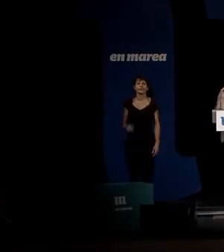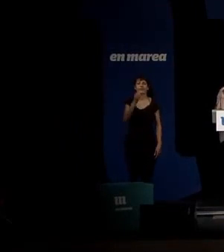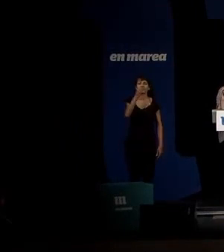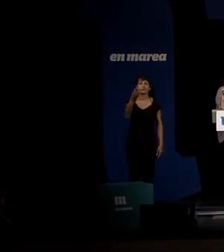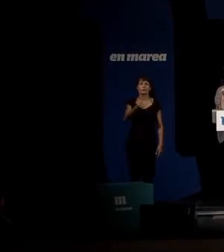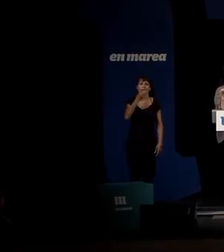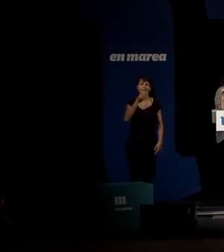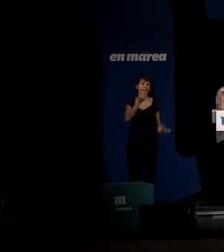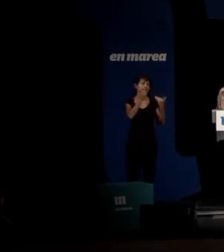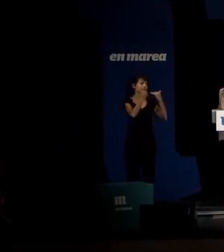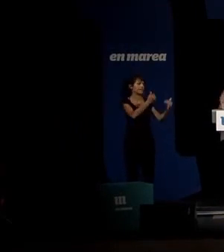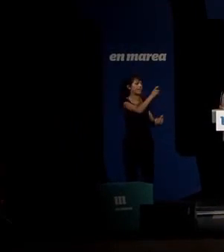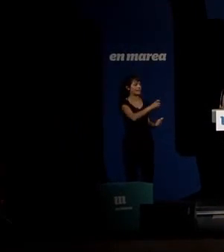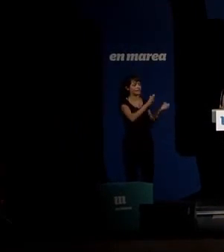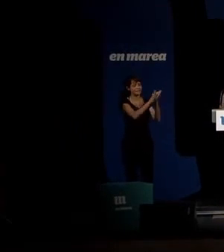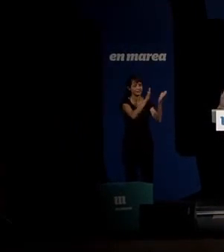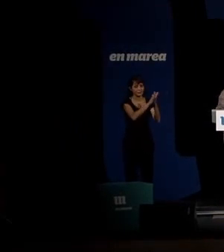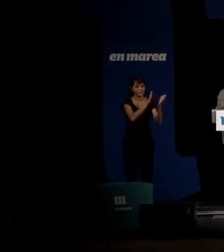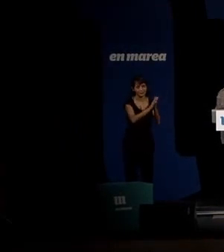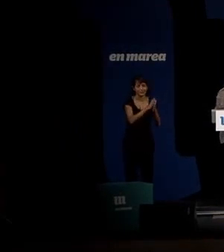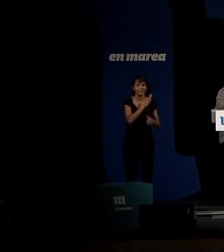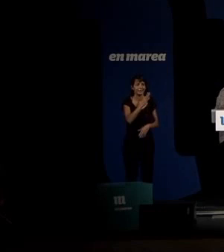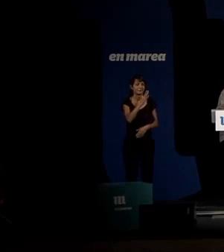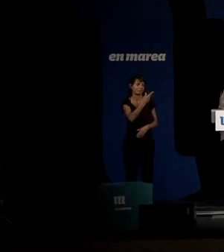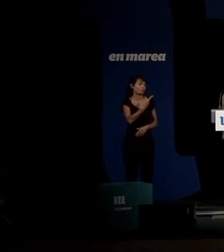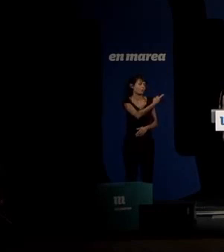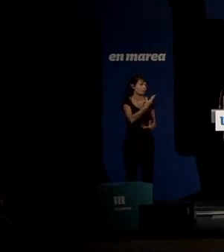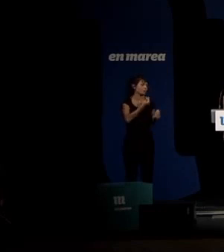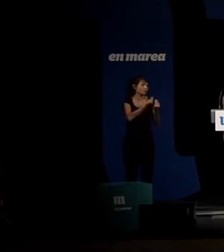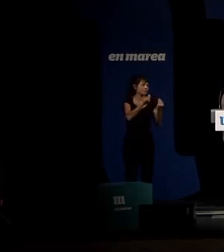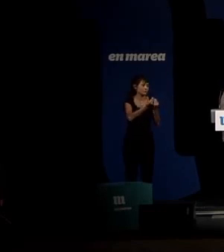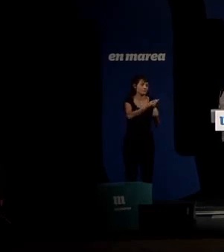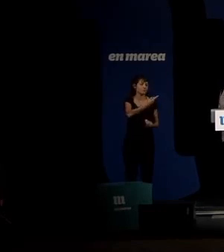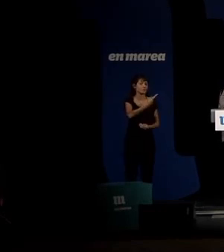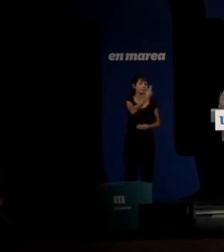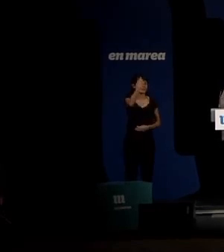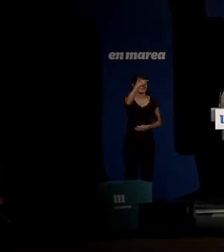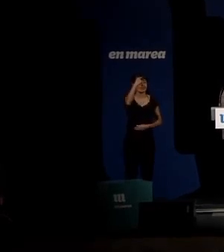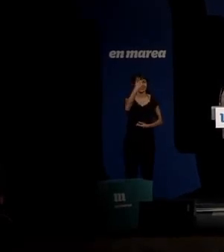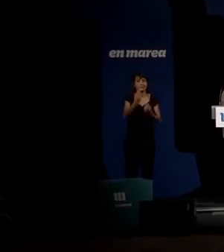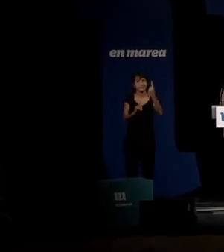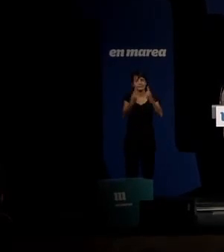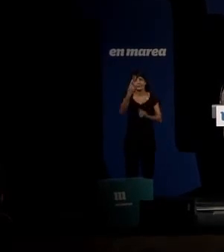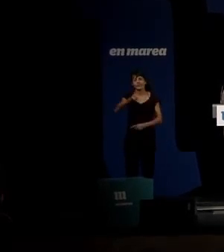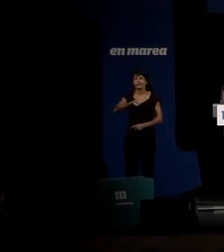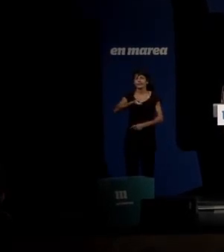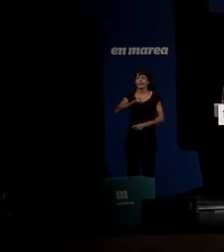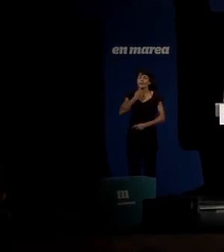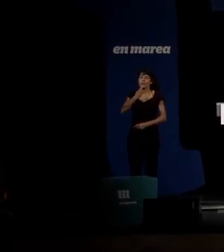Boa tarde e grazas, Bernardo, compañeiro de trincheira municipal. Sabemos moitas veces o difícil que é facer